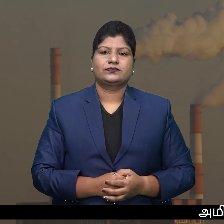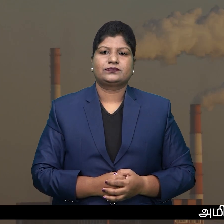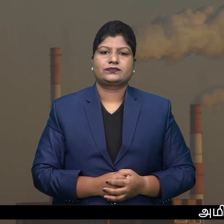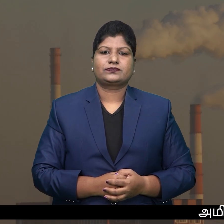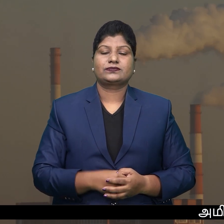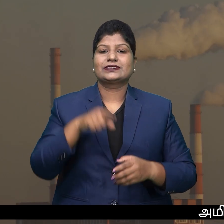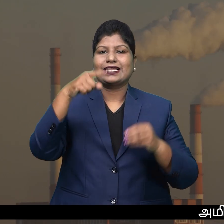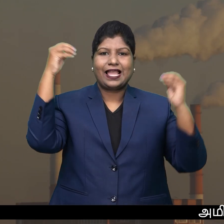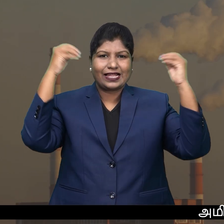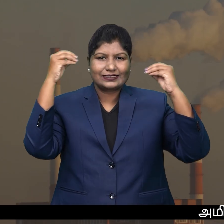அமிலமழை.